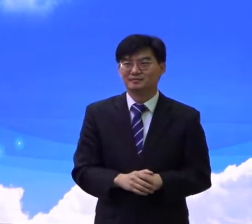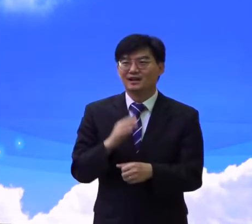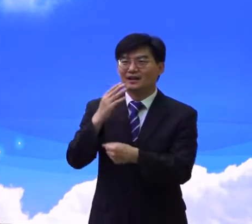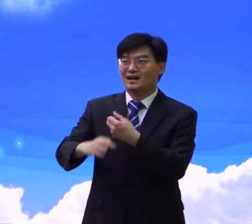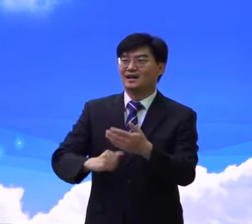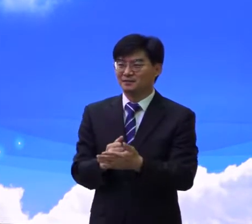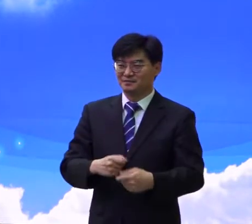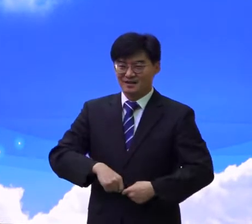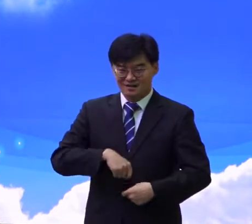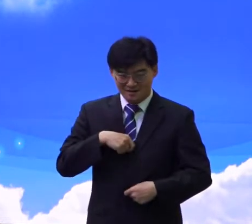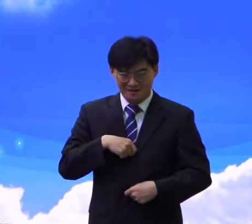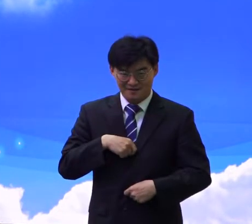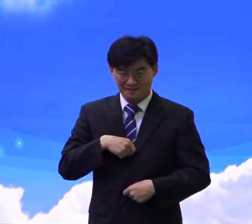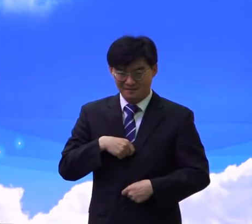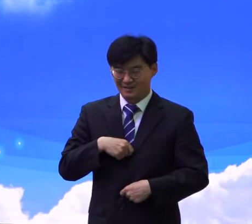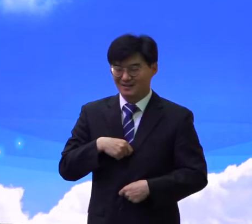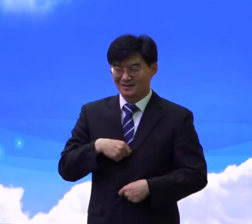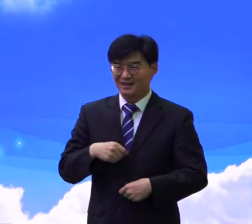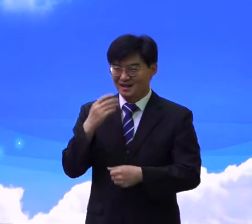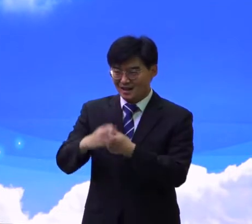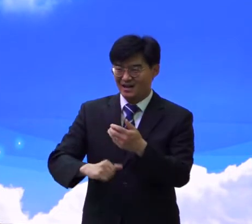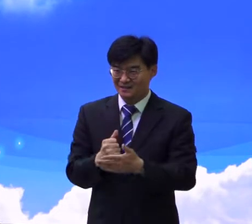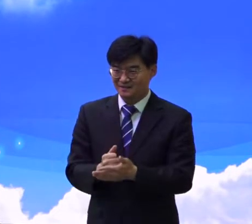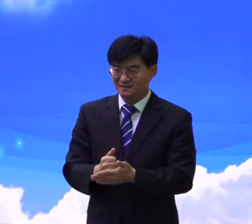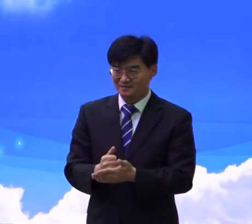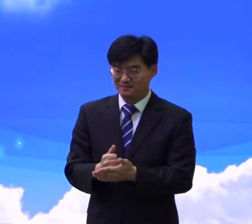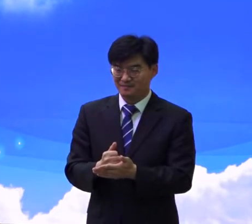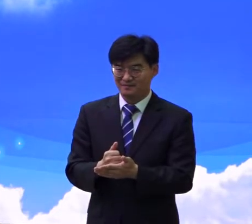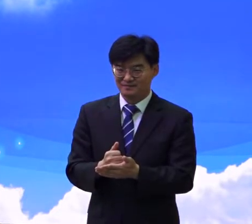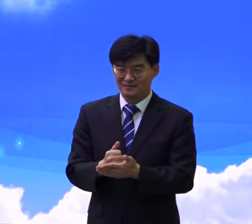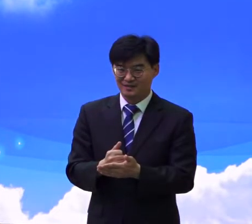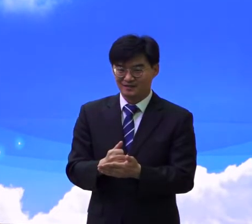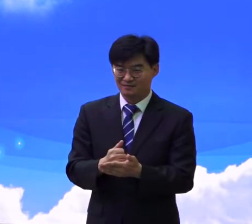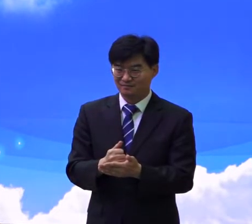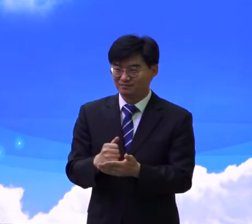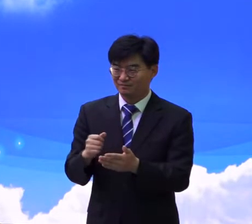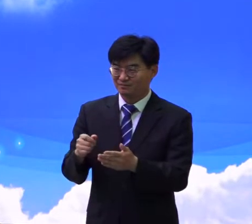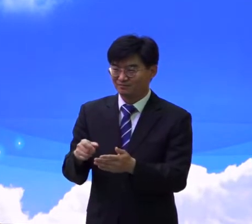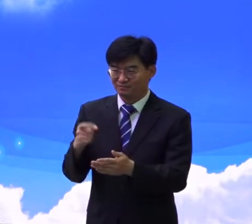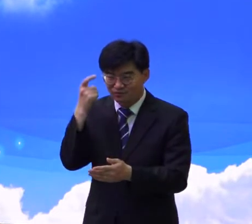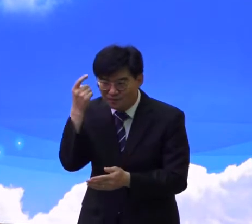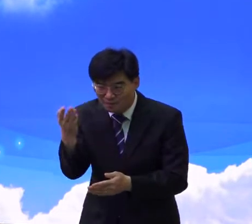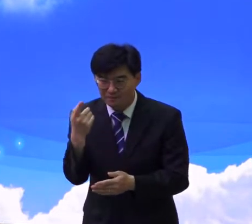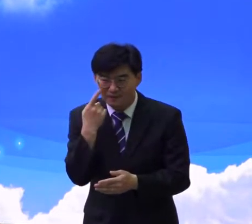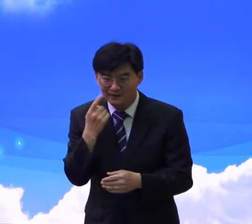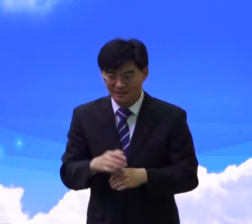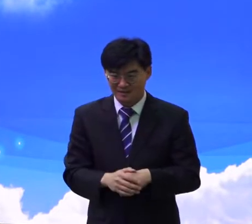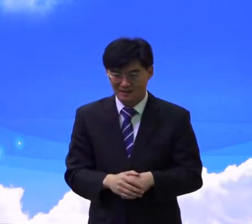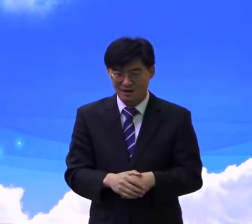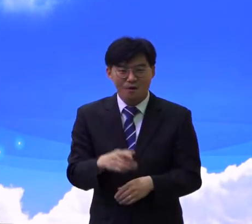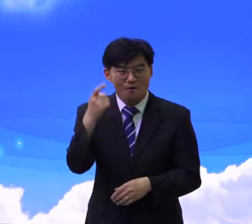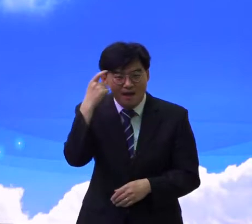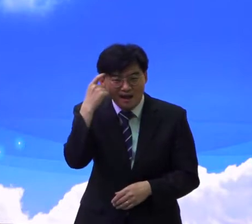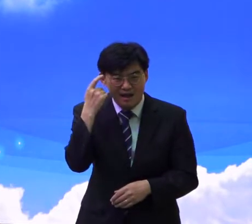하나 하겠습니다. 왜 악한 자가 형통하고 반역한 자가 평안합니까? 왜